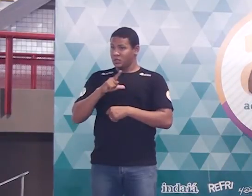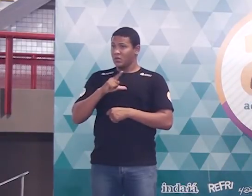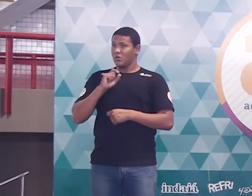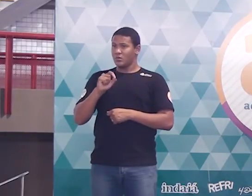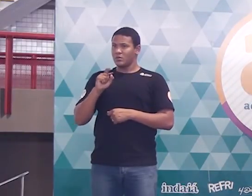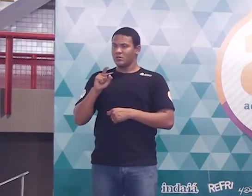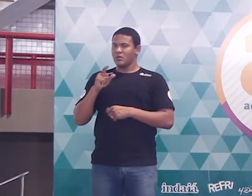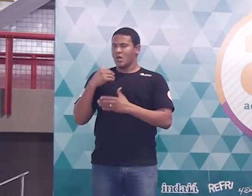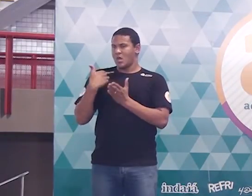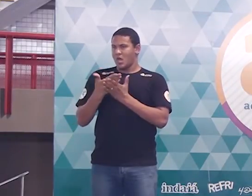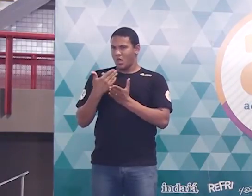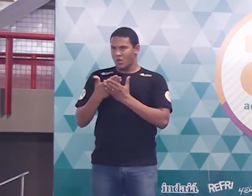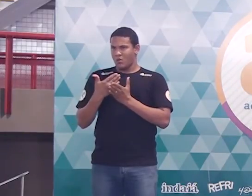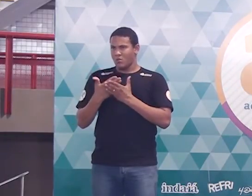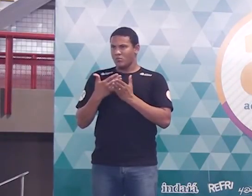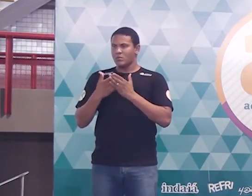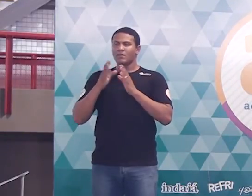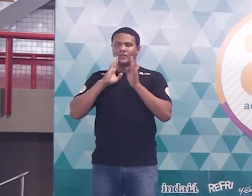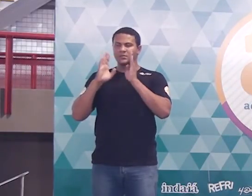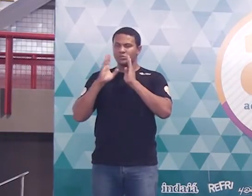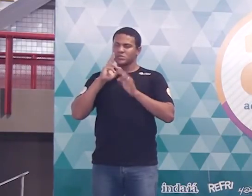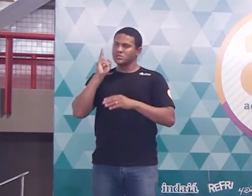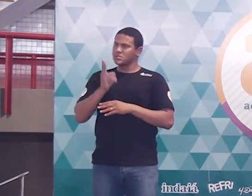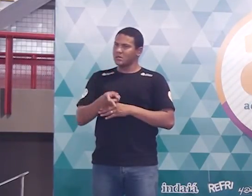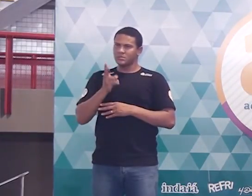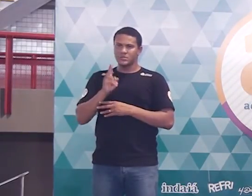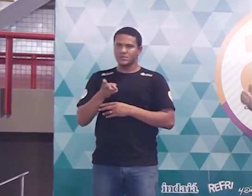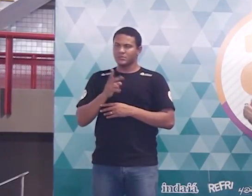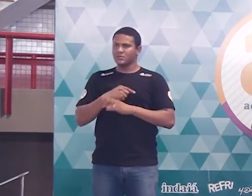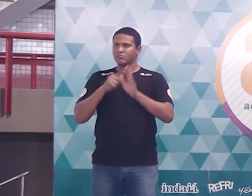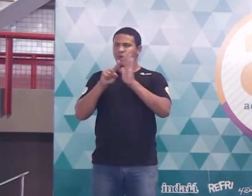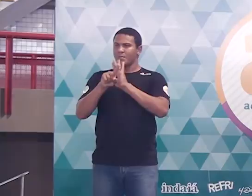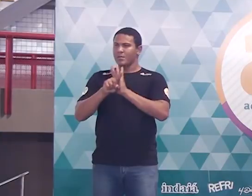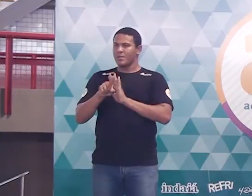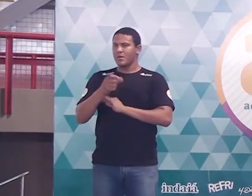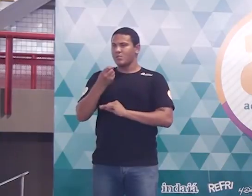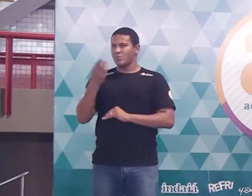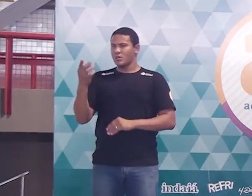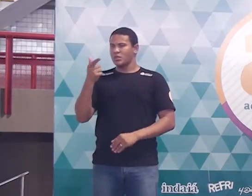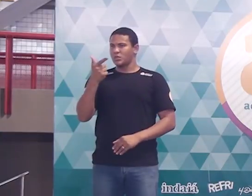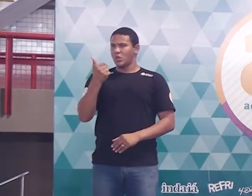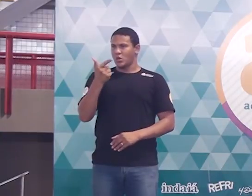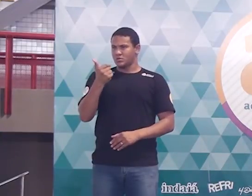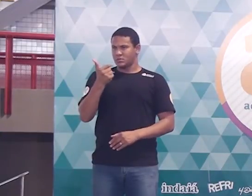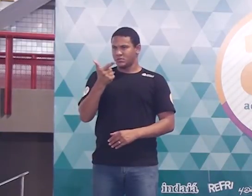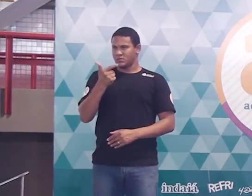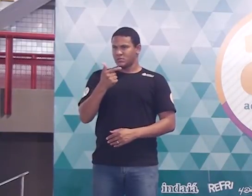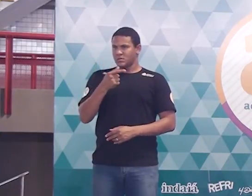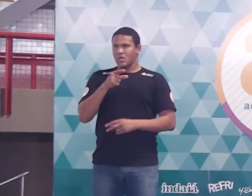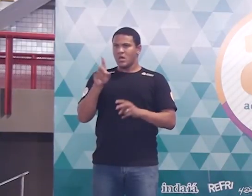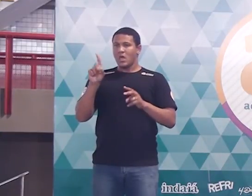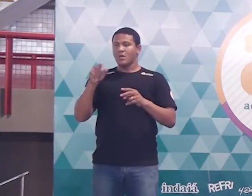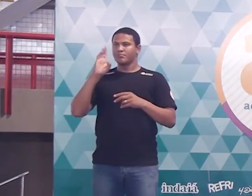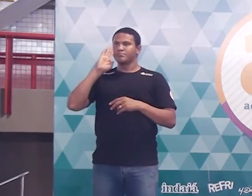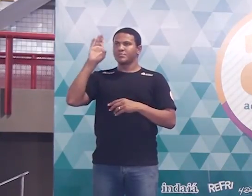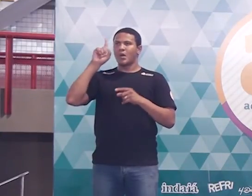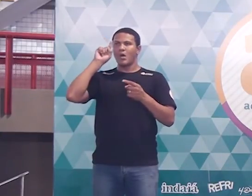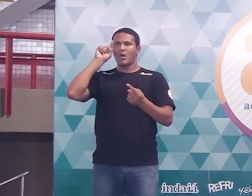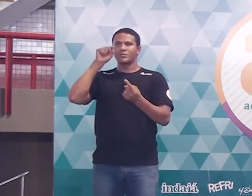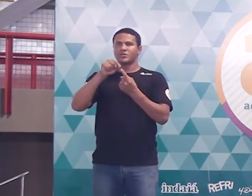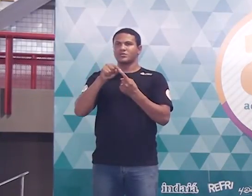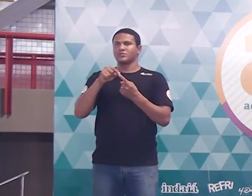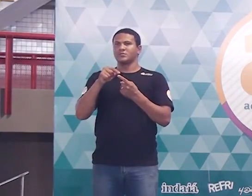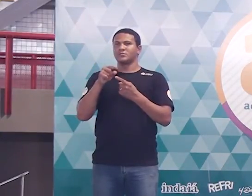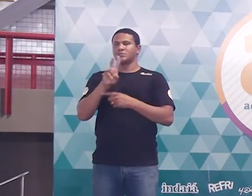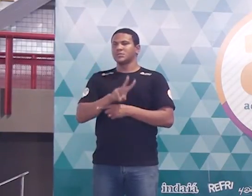aulão sempre eu resolvo 12 questões para os principais vestibulares, para o